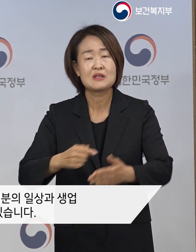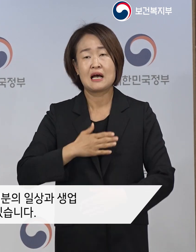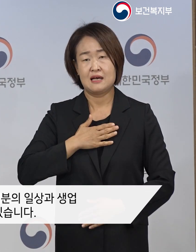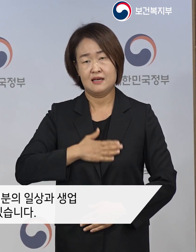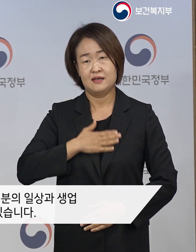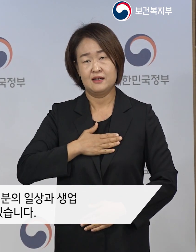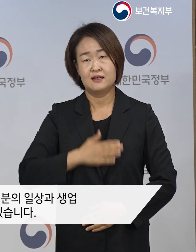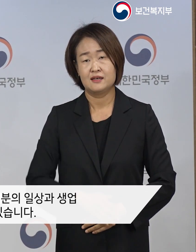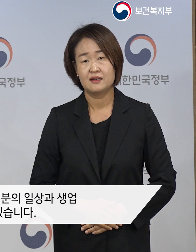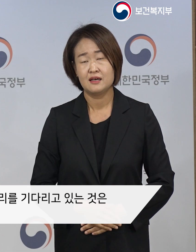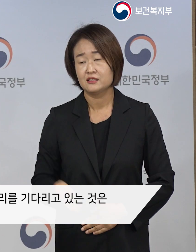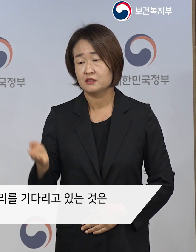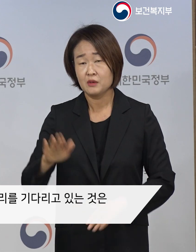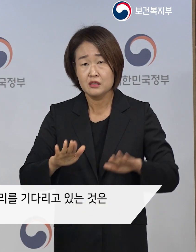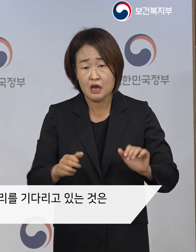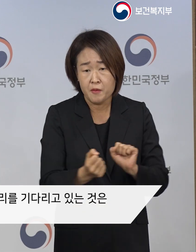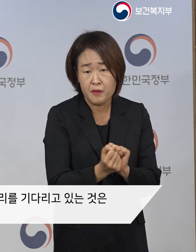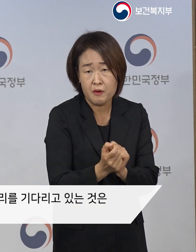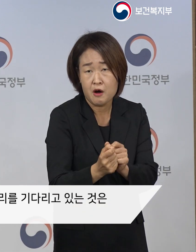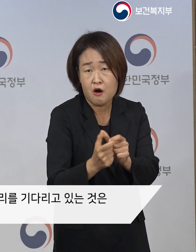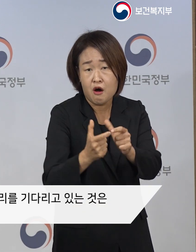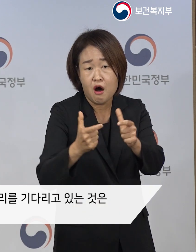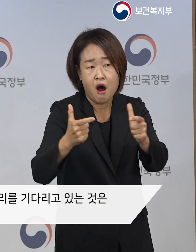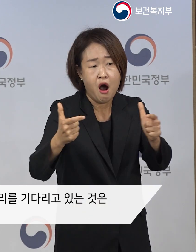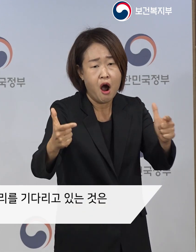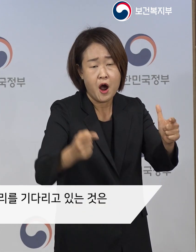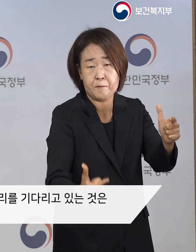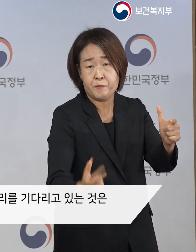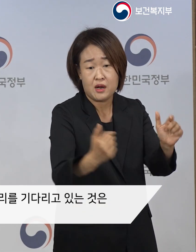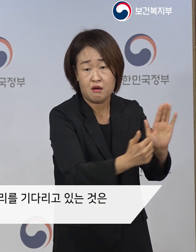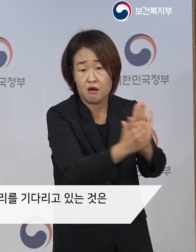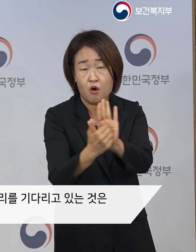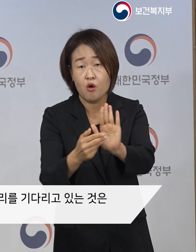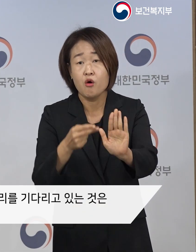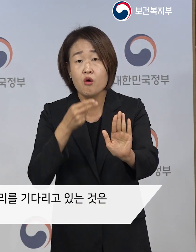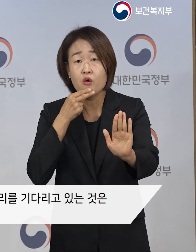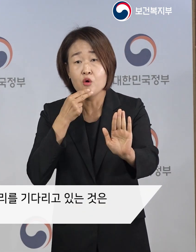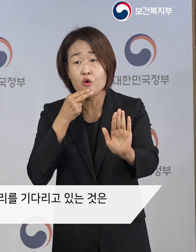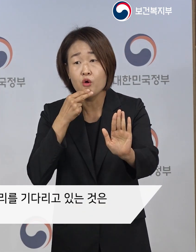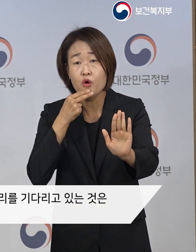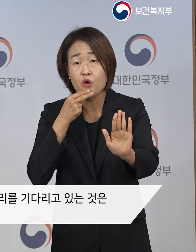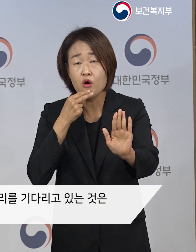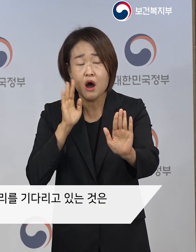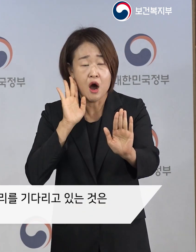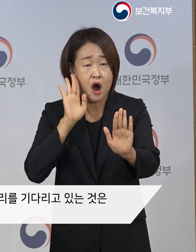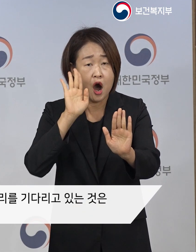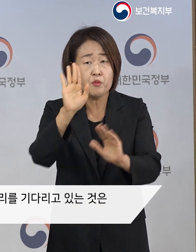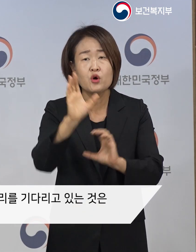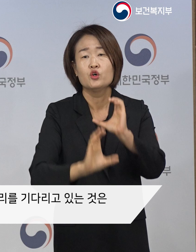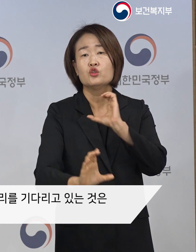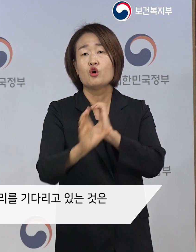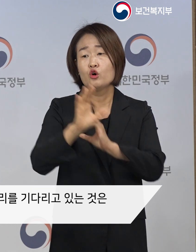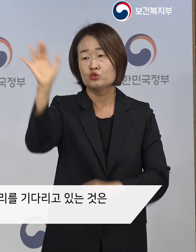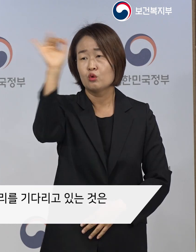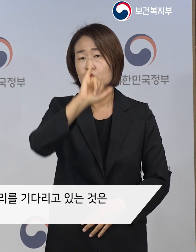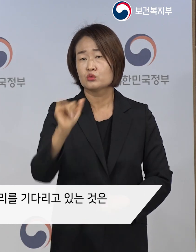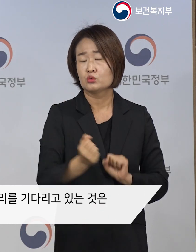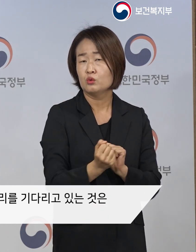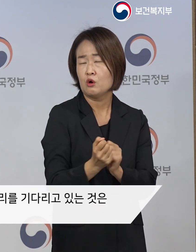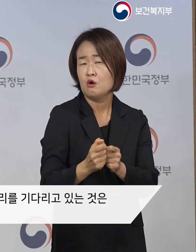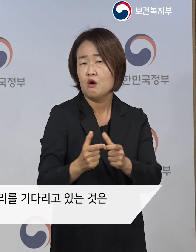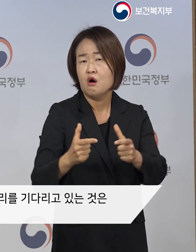있습니다. 그러나 지금의 확산세를 막지 못한다면 우리를 기다리고 있는 것은 더 큰 위기일